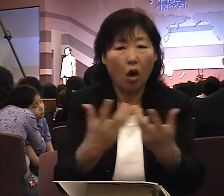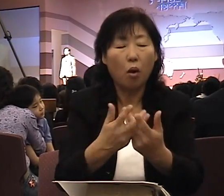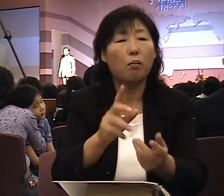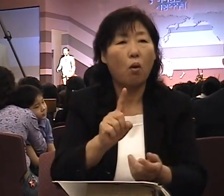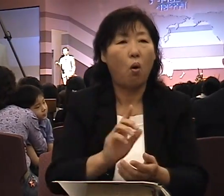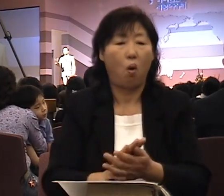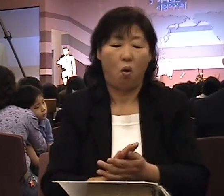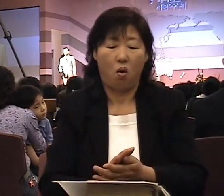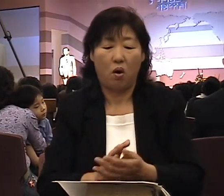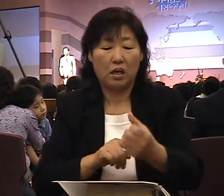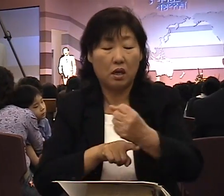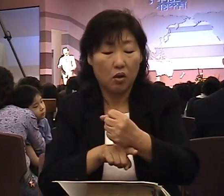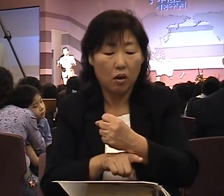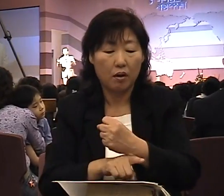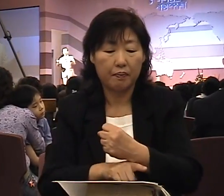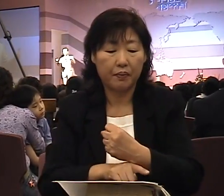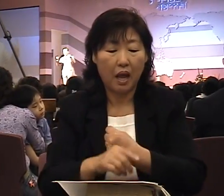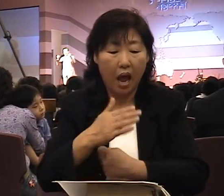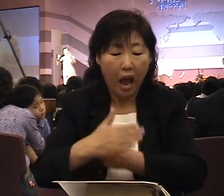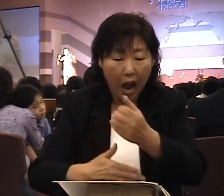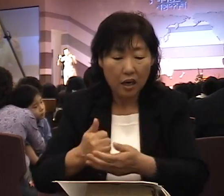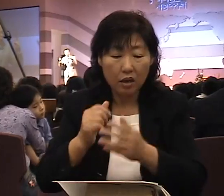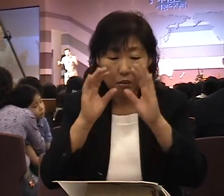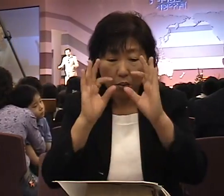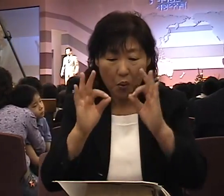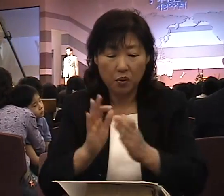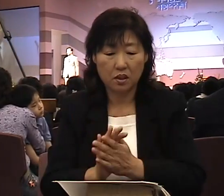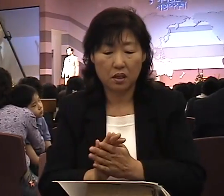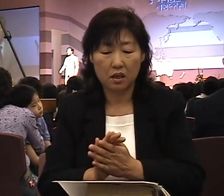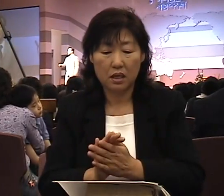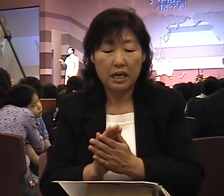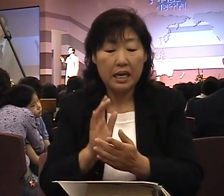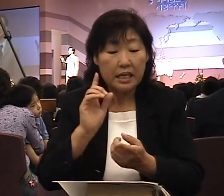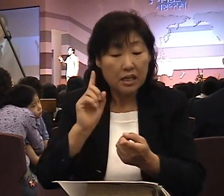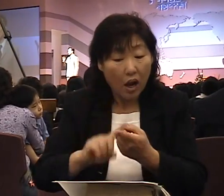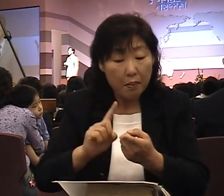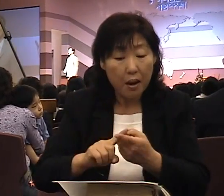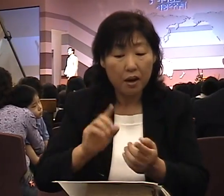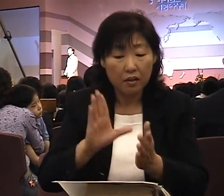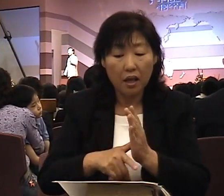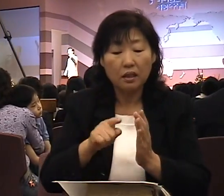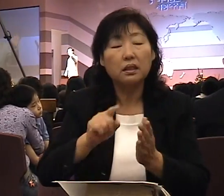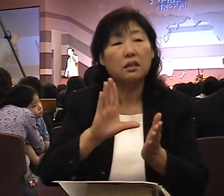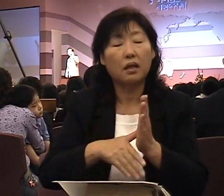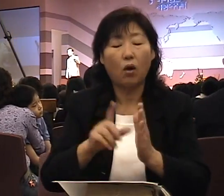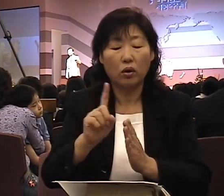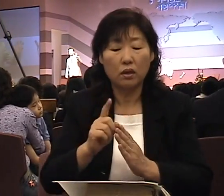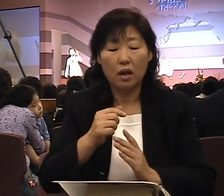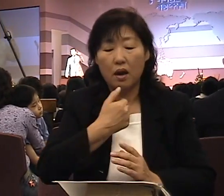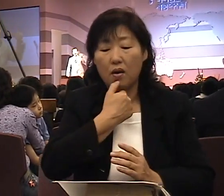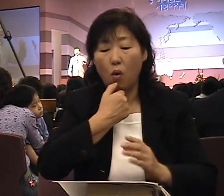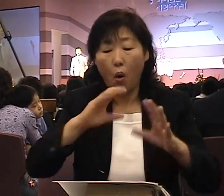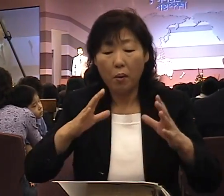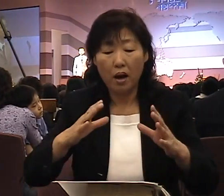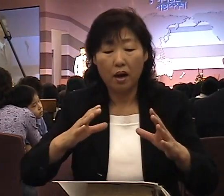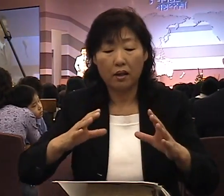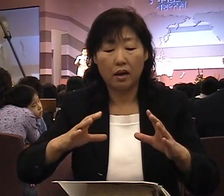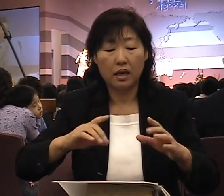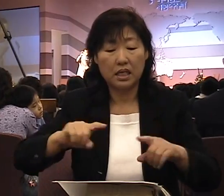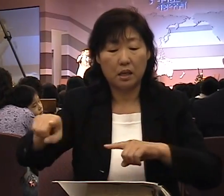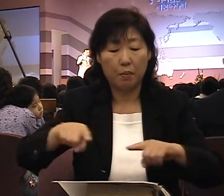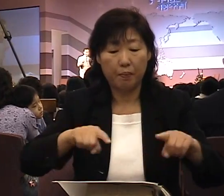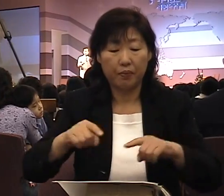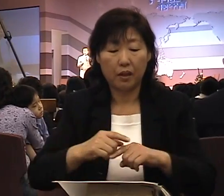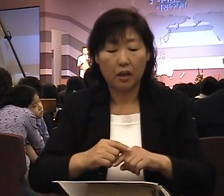fullness of time, 어느 때였습니까? 하나님 보시기에 가장 적합한 때였는데 그때가 언제였죠? 로마 제국이 지배하는